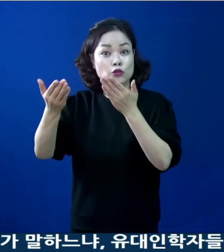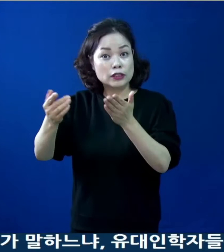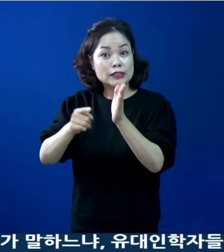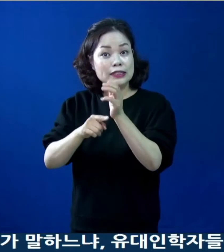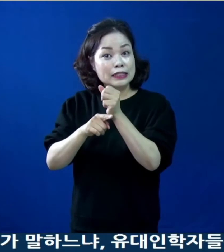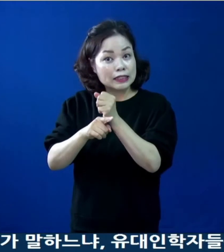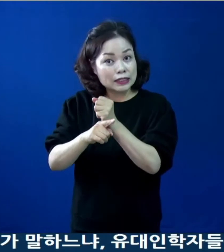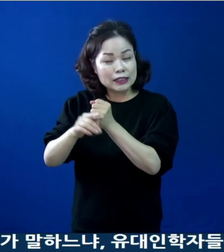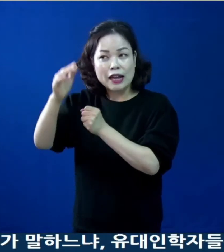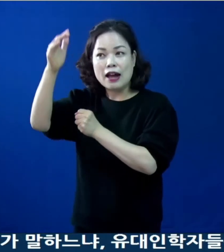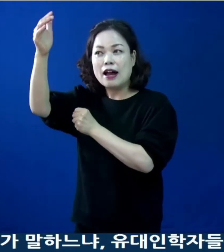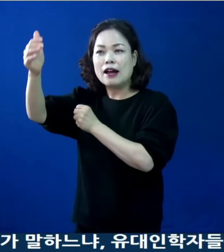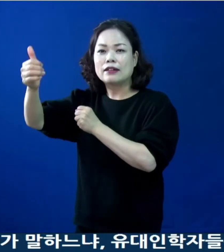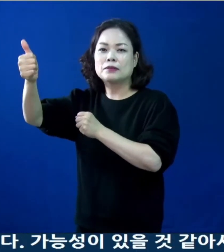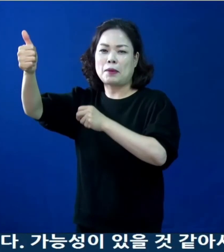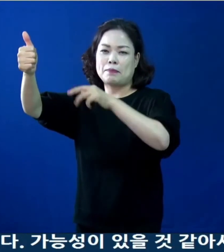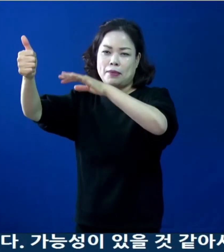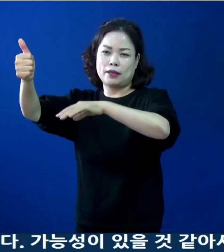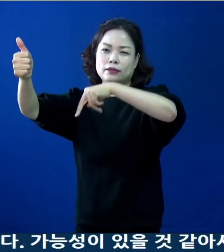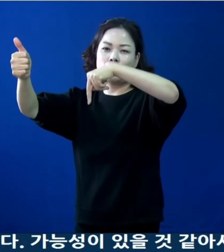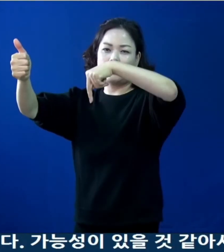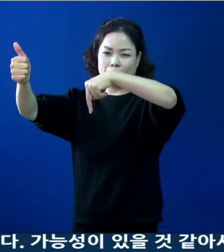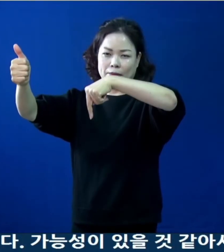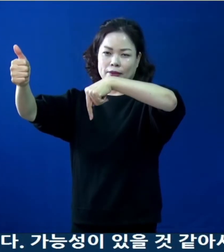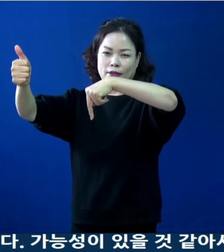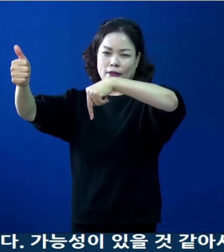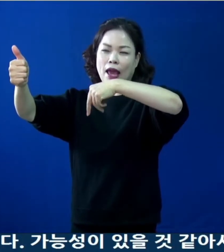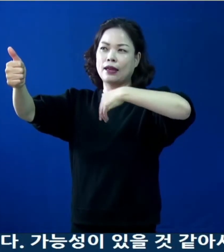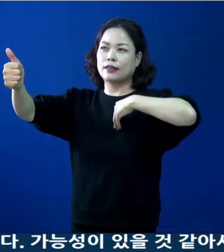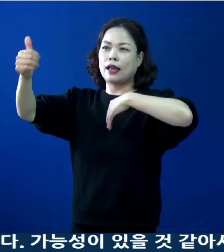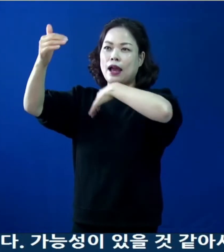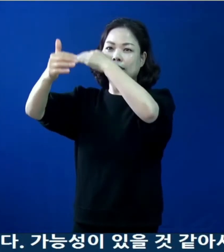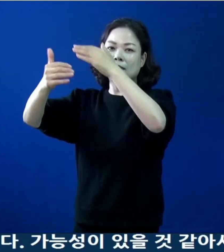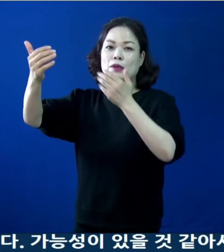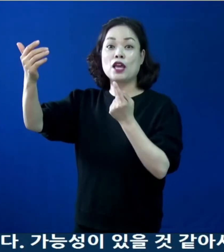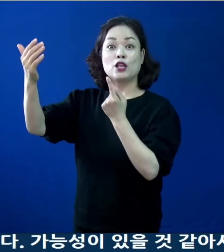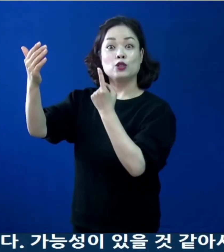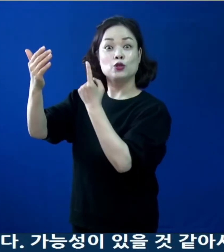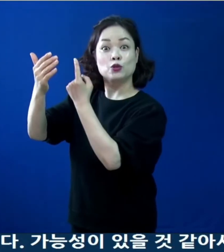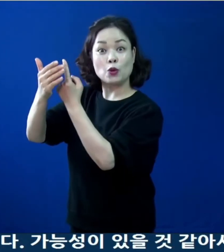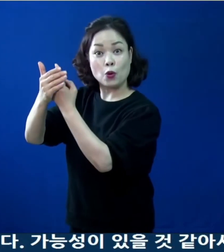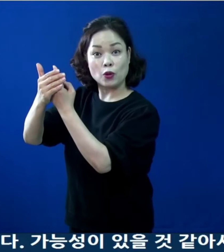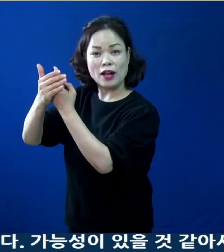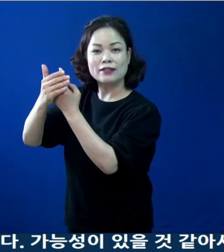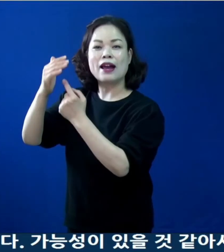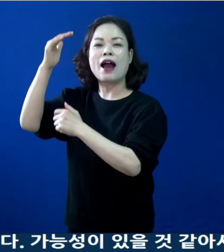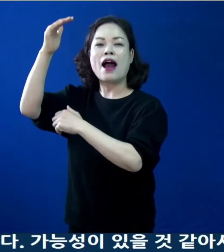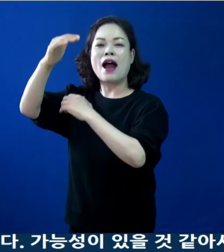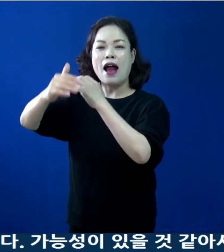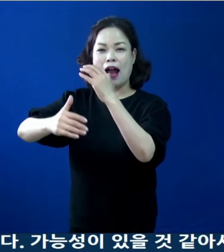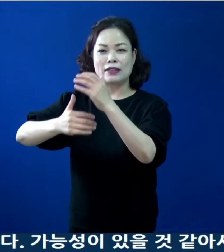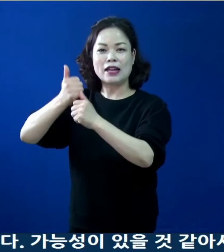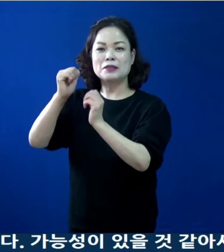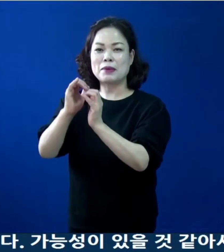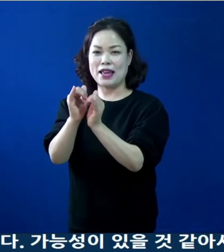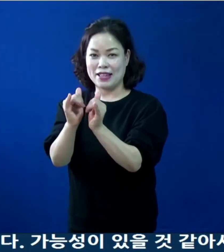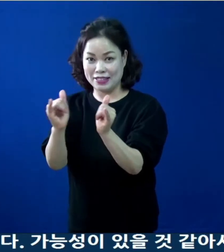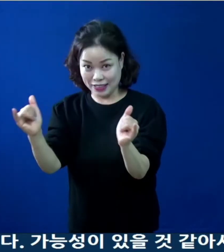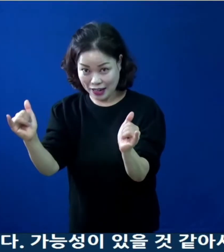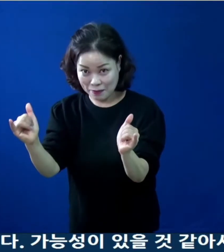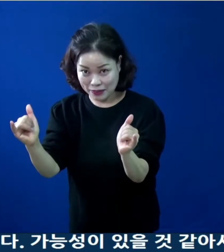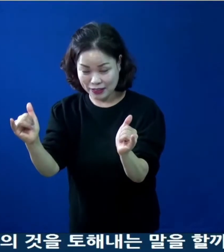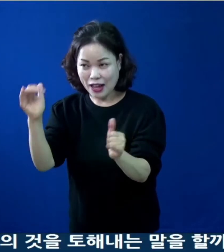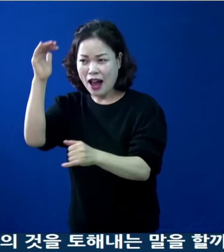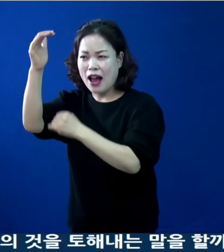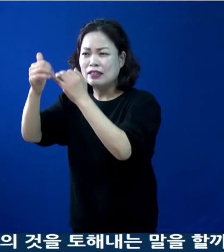우리가 하나님께 속했습니다. 내가 하나님에 속한 하나님의 사람입니다. 따라서